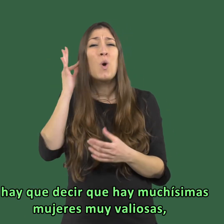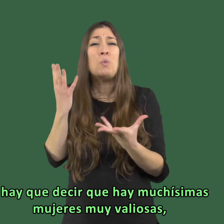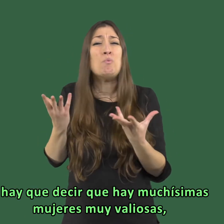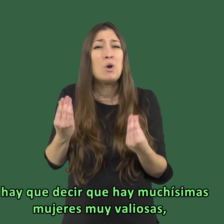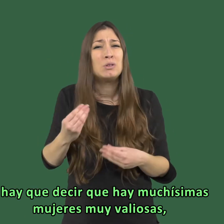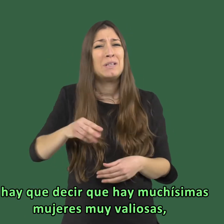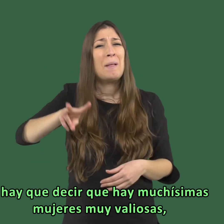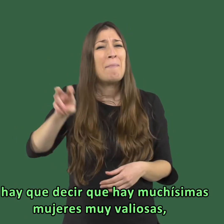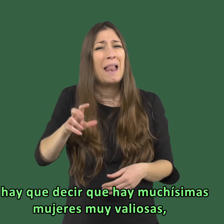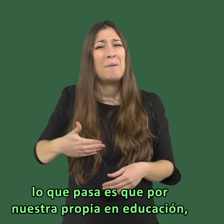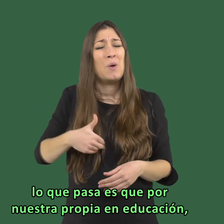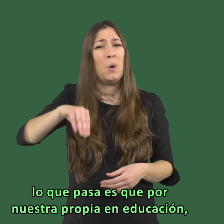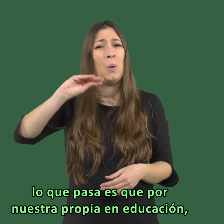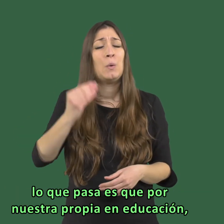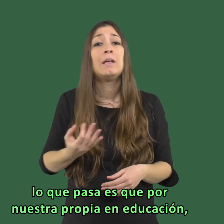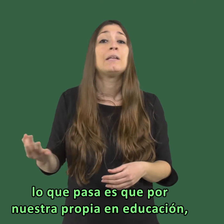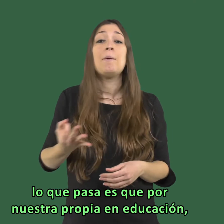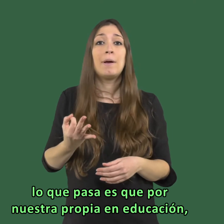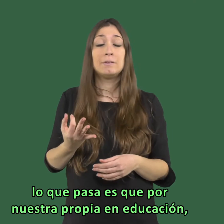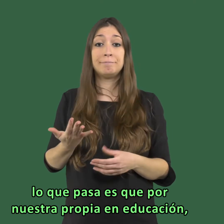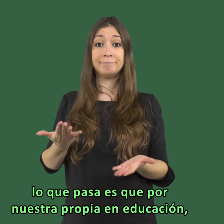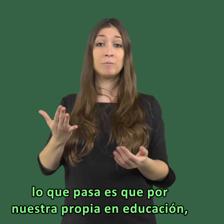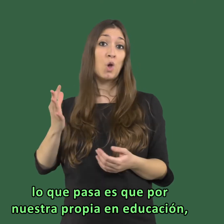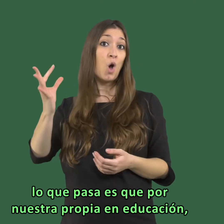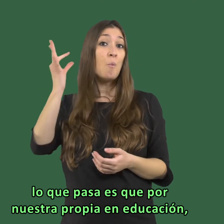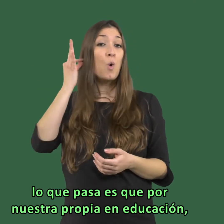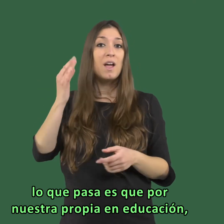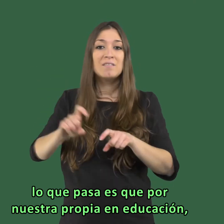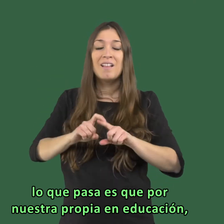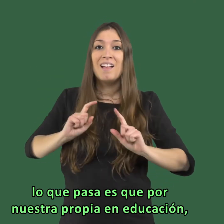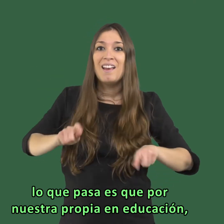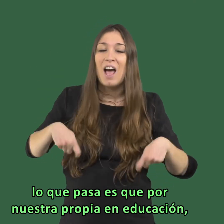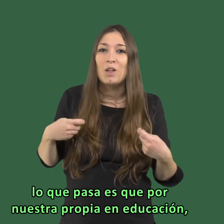muchísimas mujeres muy valiosas. Lo que pasa es que por nuestra propia